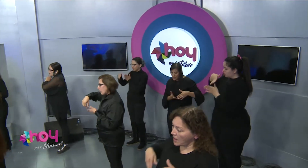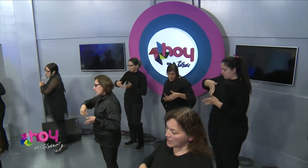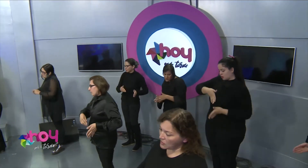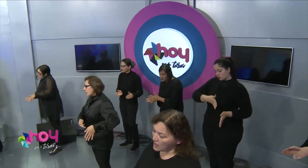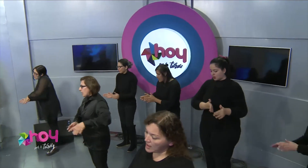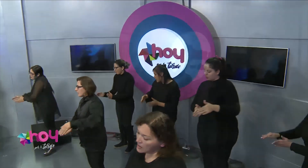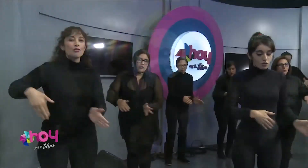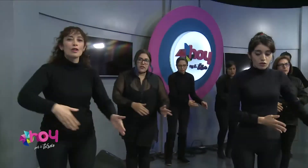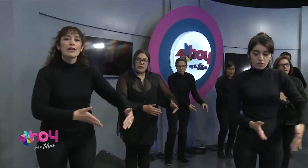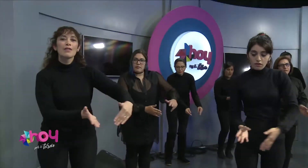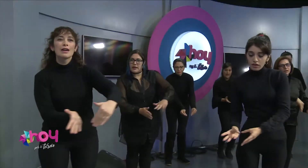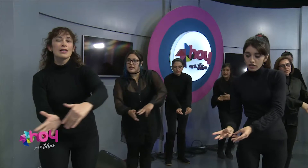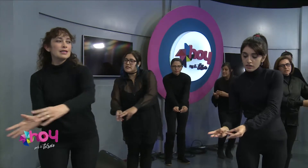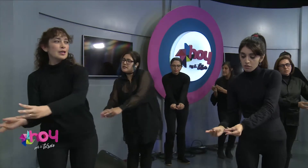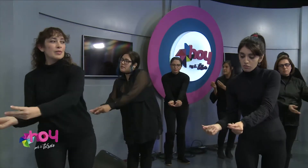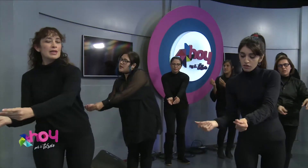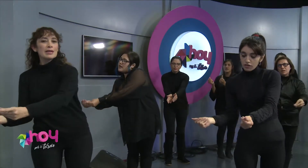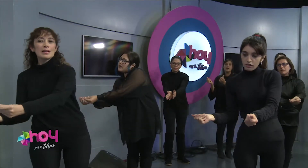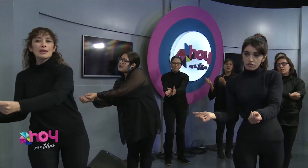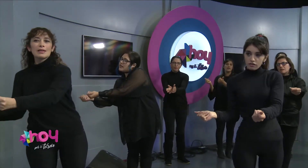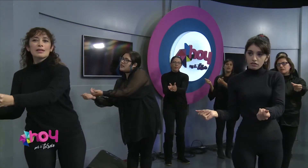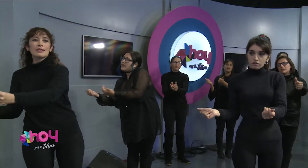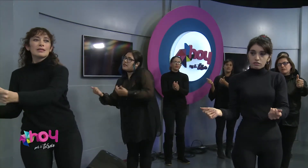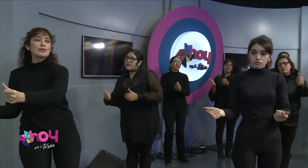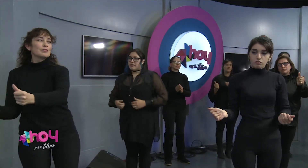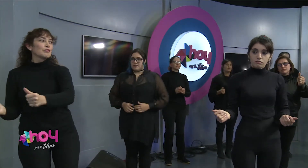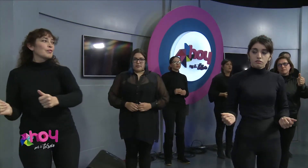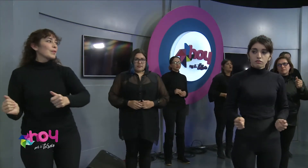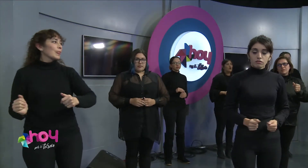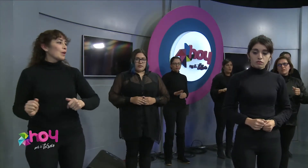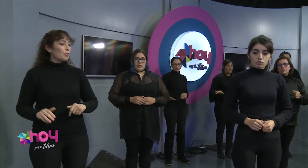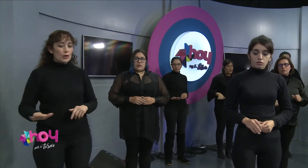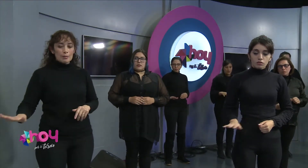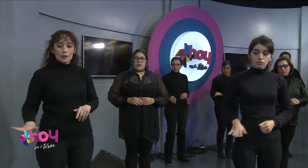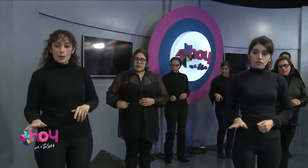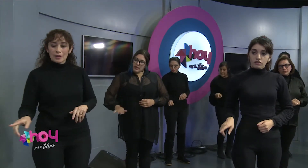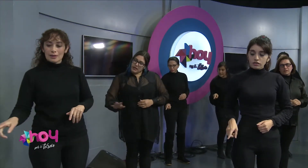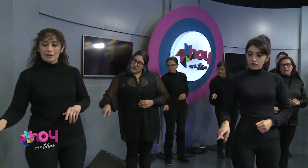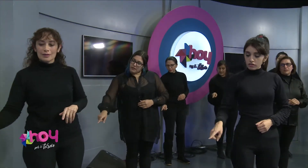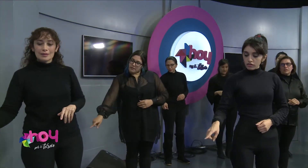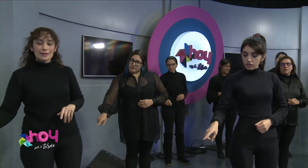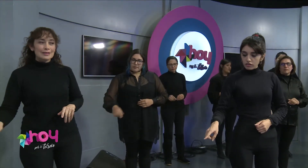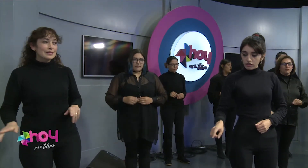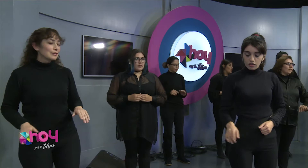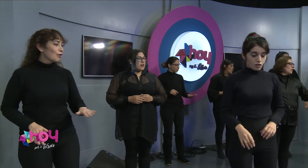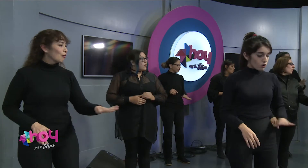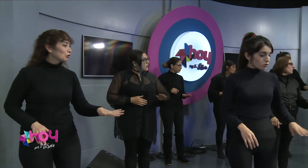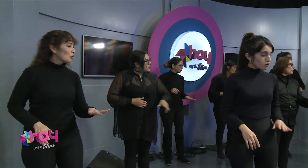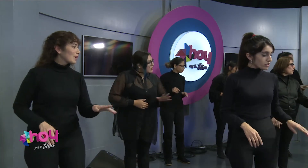camino largo que baja y se pierde. Un pueblito aquí, otro más